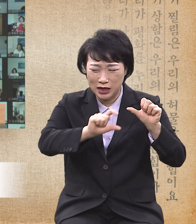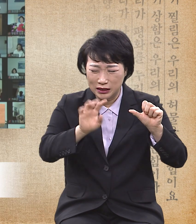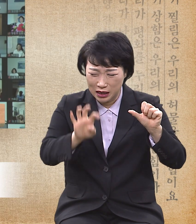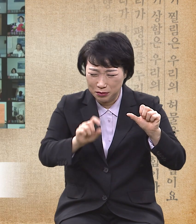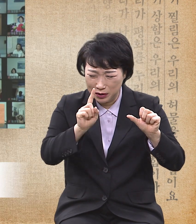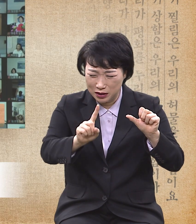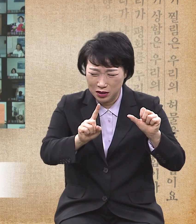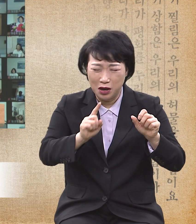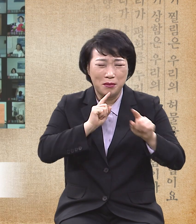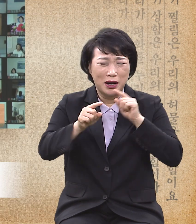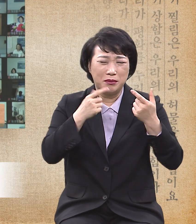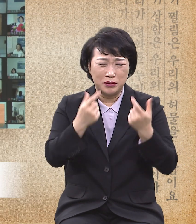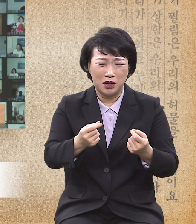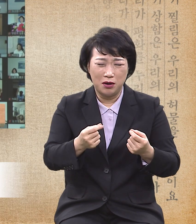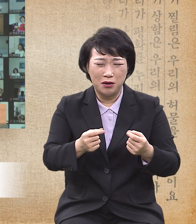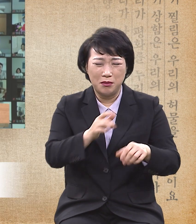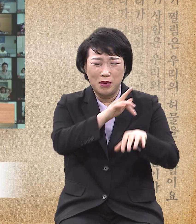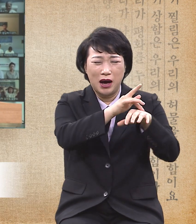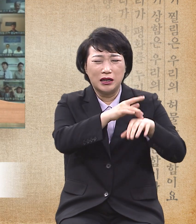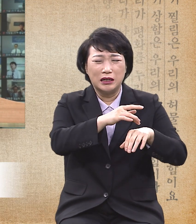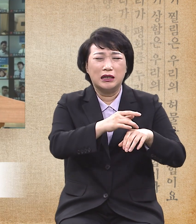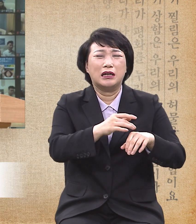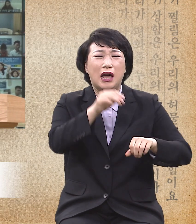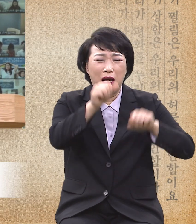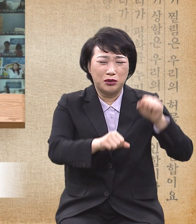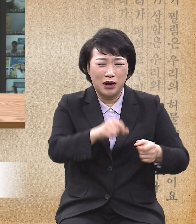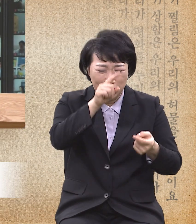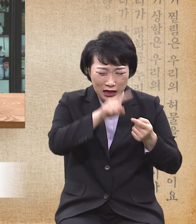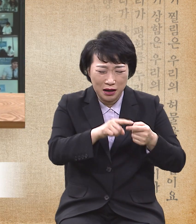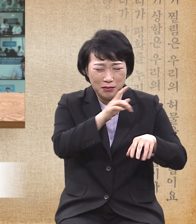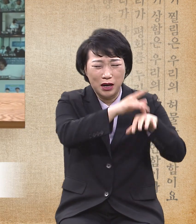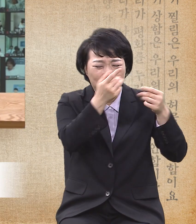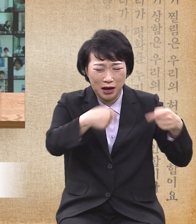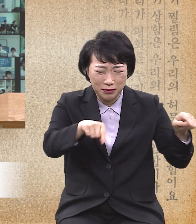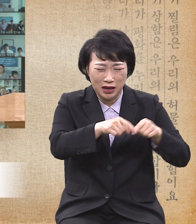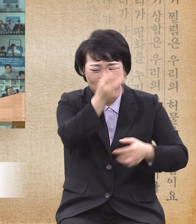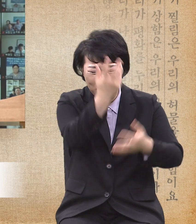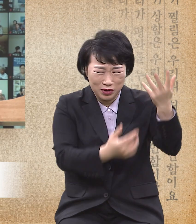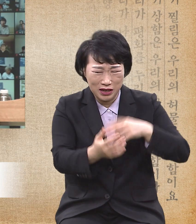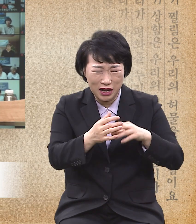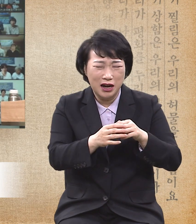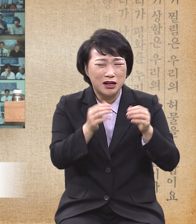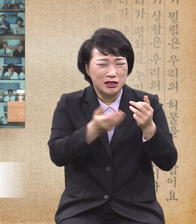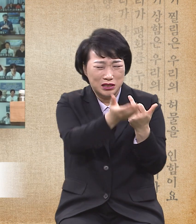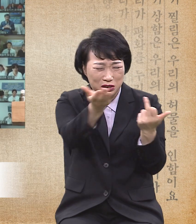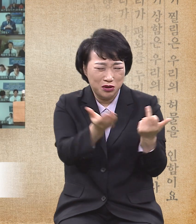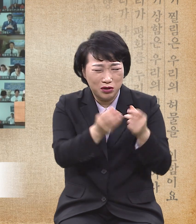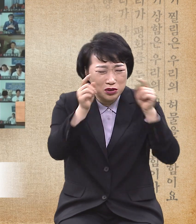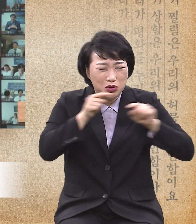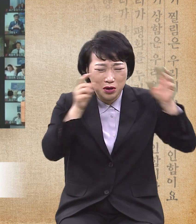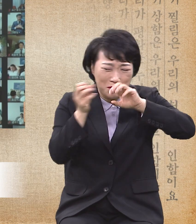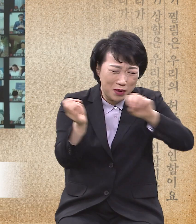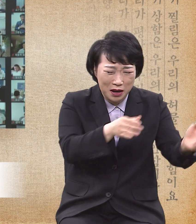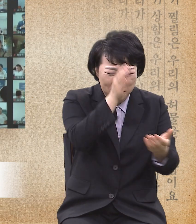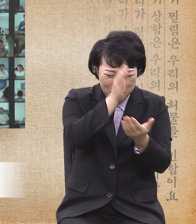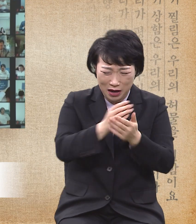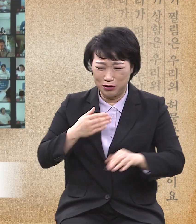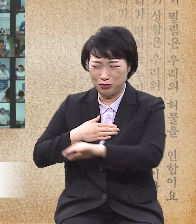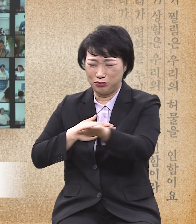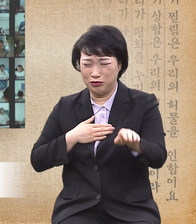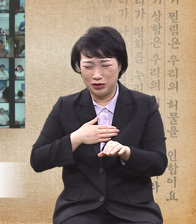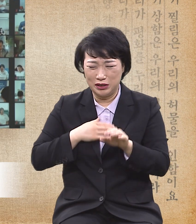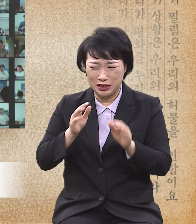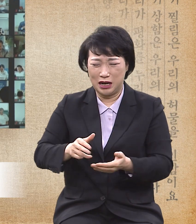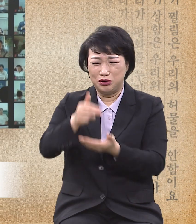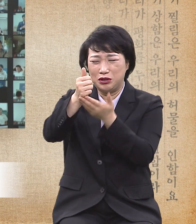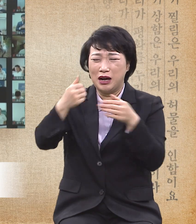41절의 말씀과 같이 마귀 찌다다 마귀와 함께 타는 불못에 던짐 받지 않도록 우리는